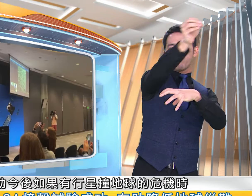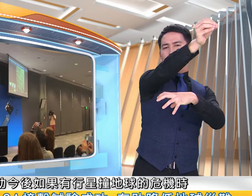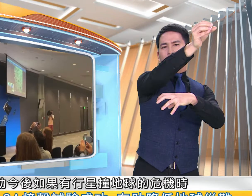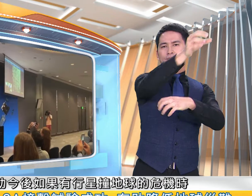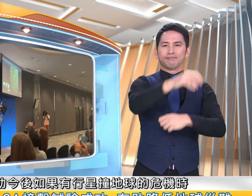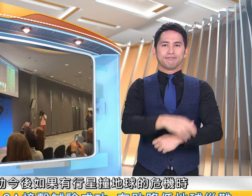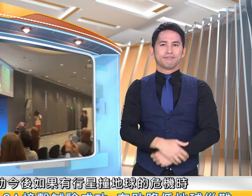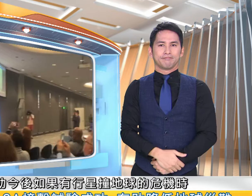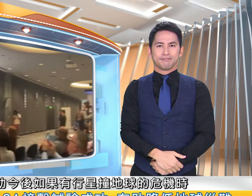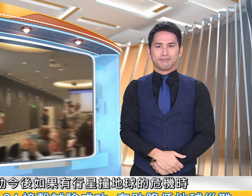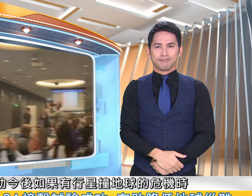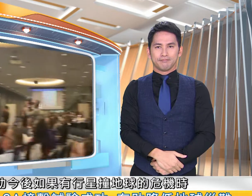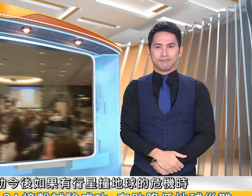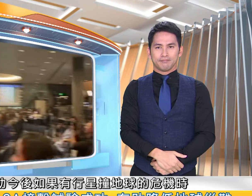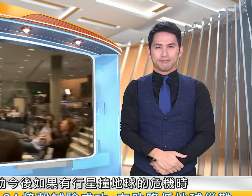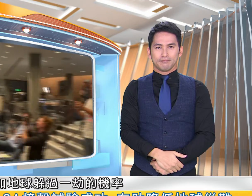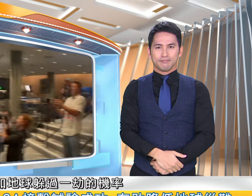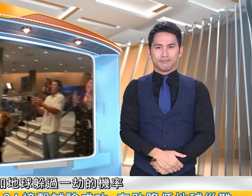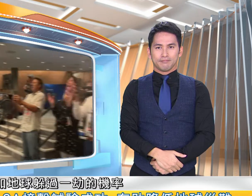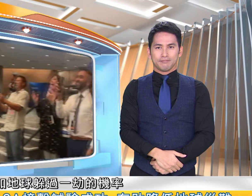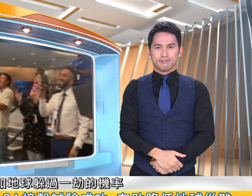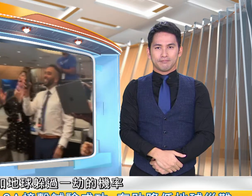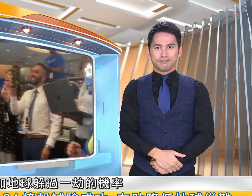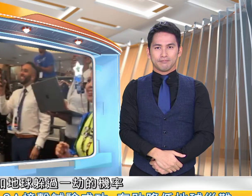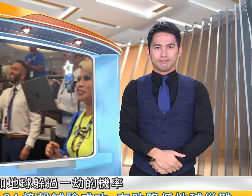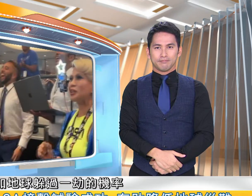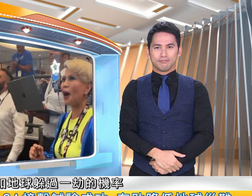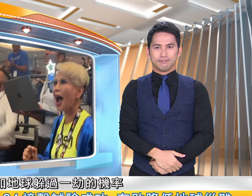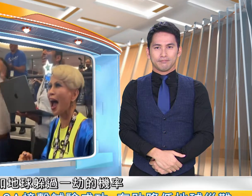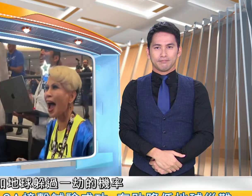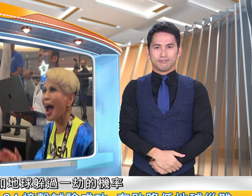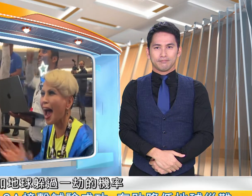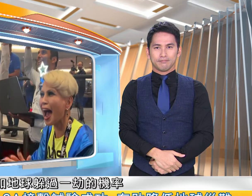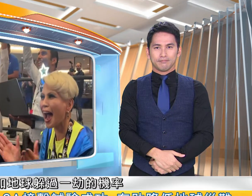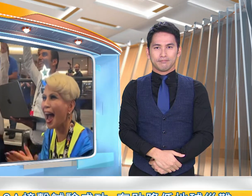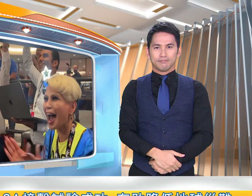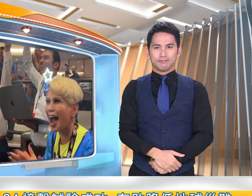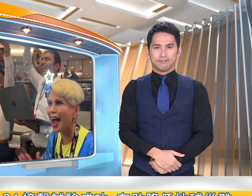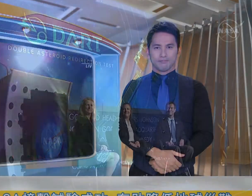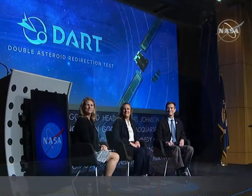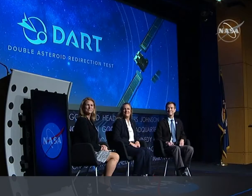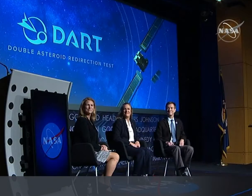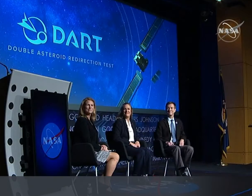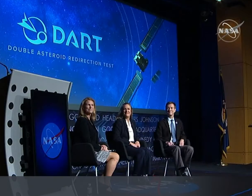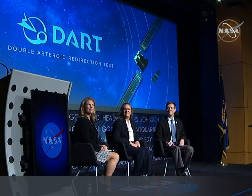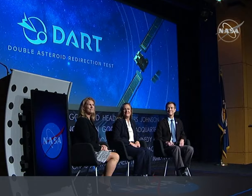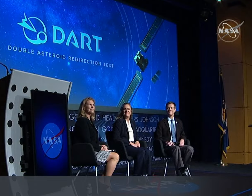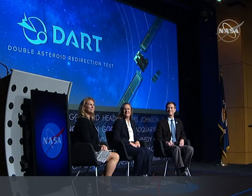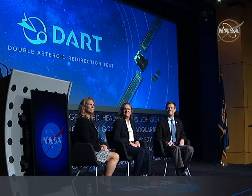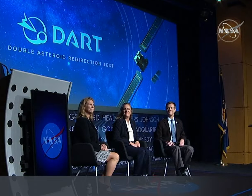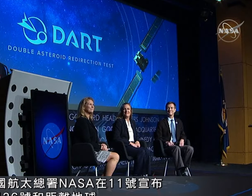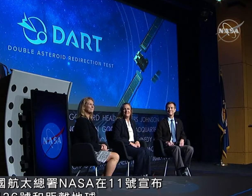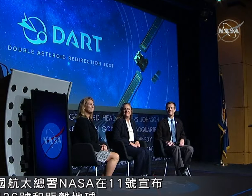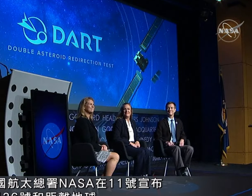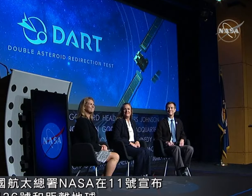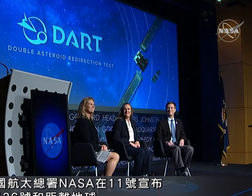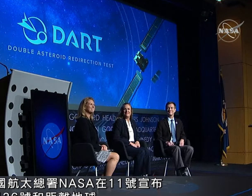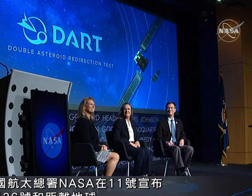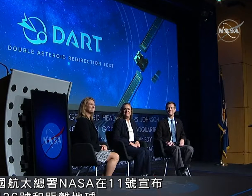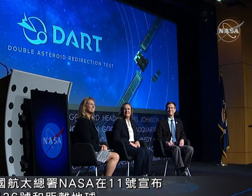星撞地球的危机时，增加地球躲过一劫的几率。 美国航太总署 NASA 在11号